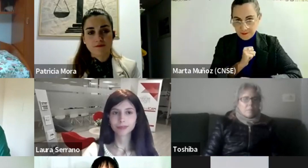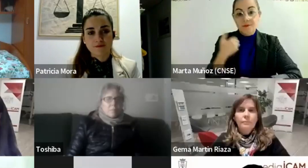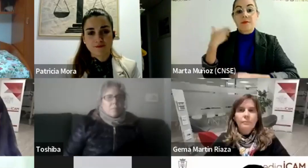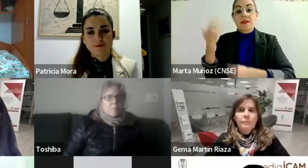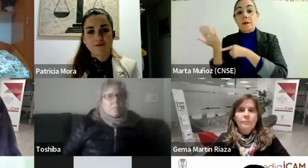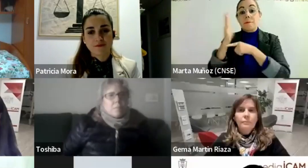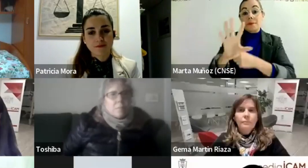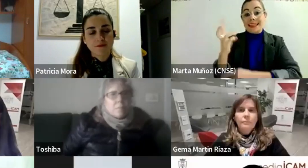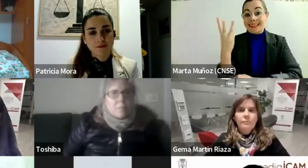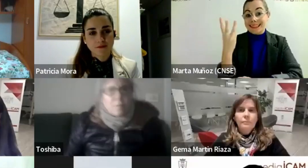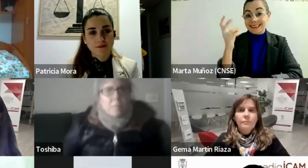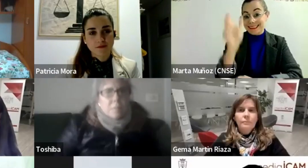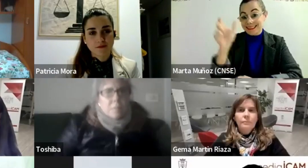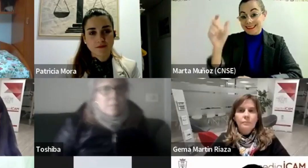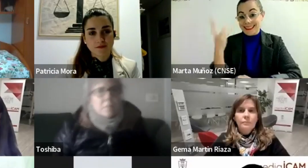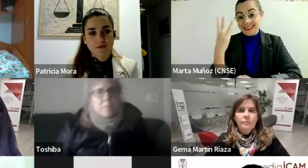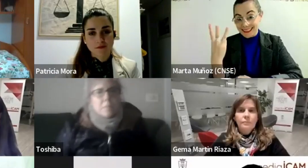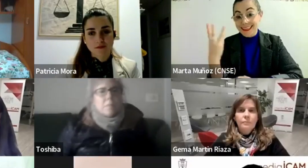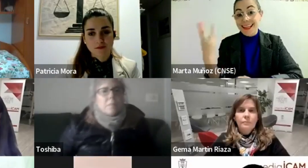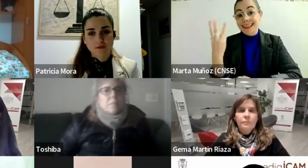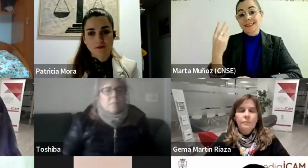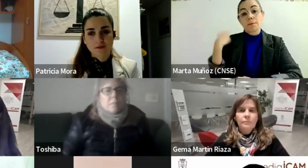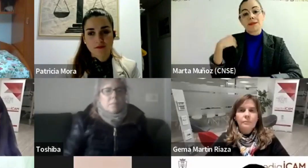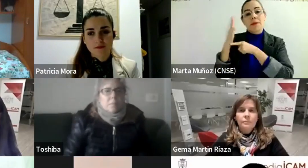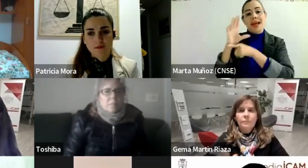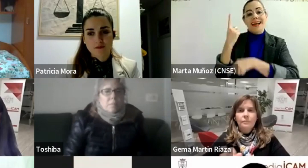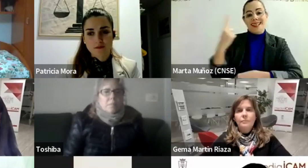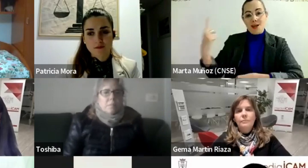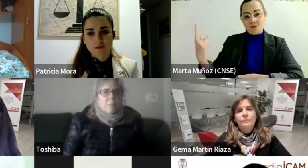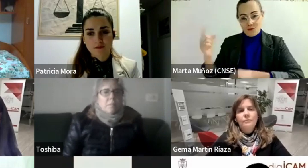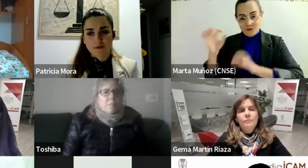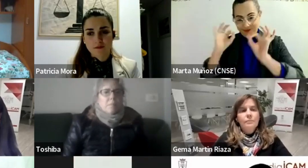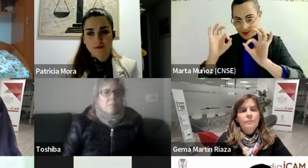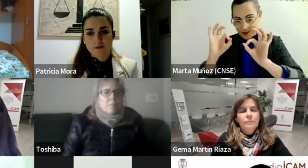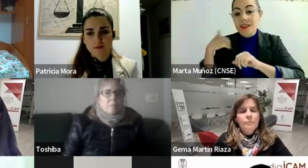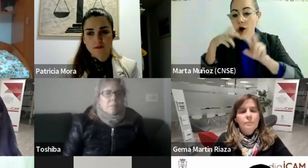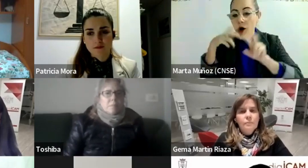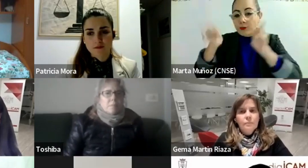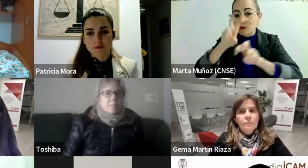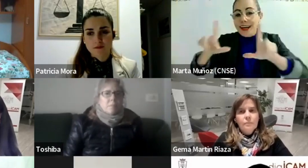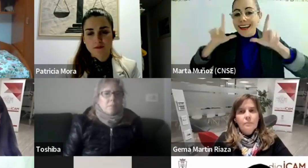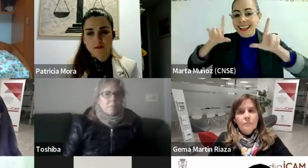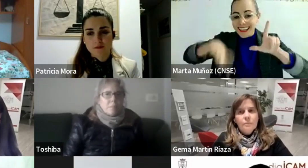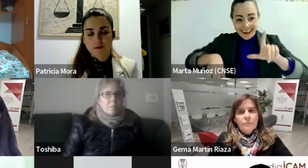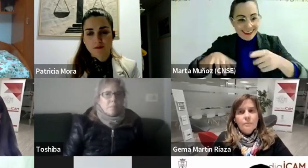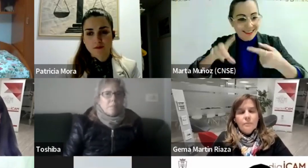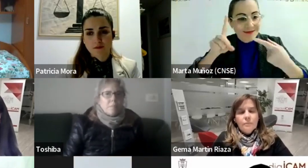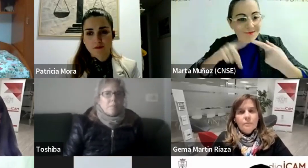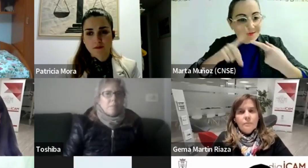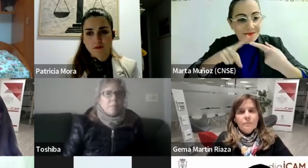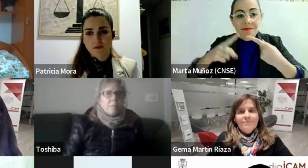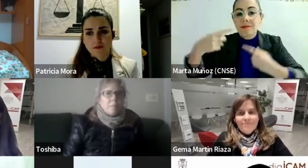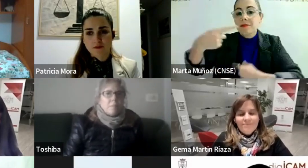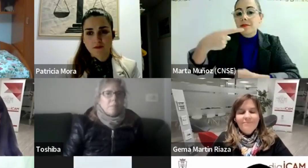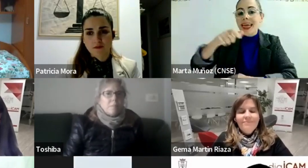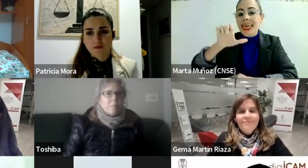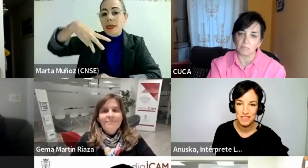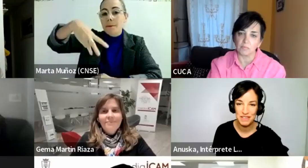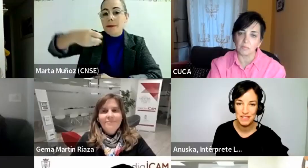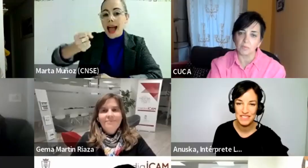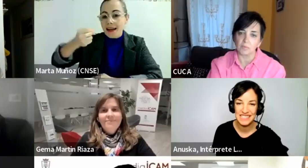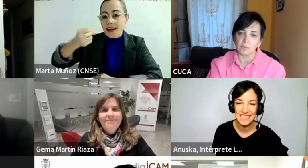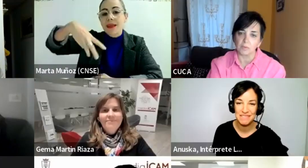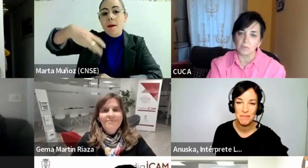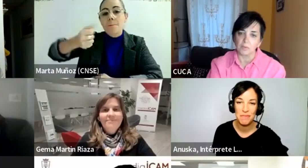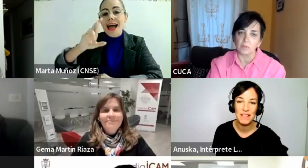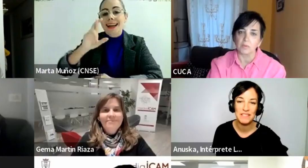ámbito judicial. Voy a pasar a presentar a las 3. Y os voy a dar paso a cada una. Voy a buscaros, a